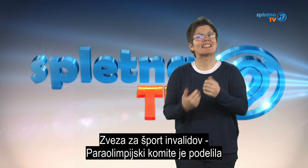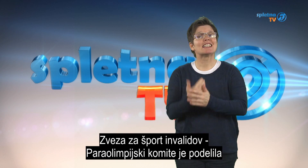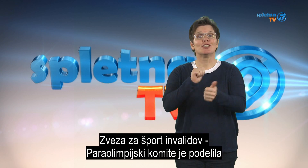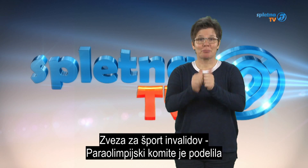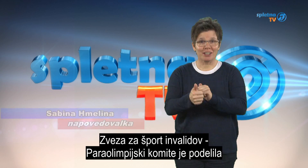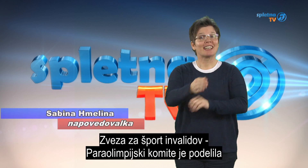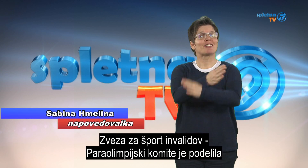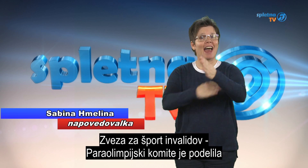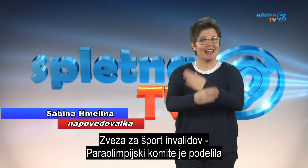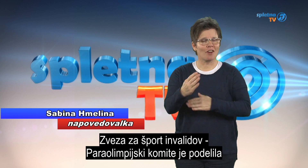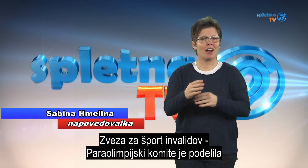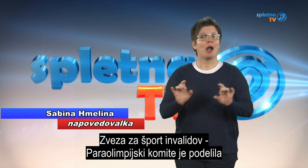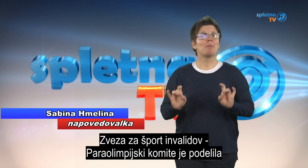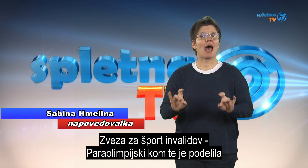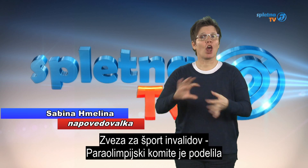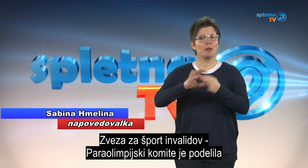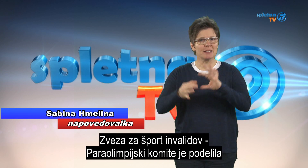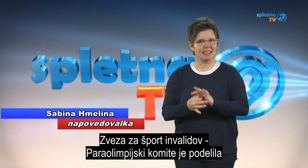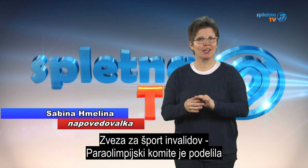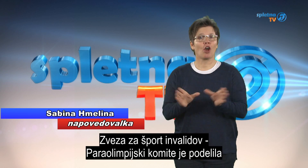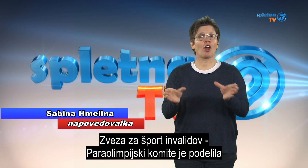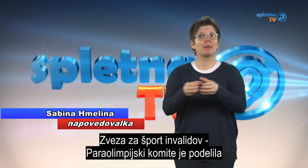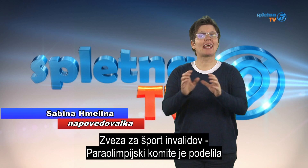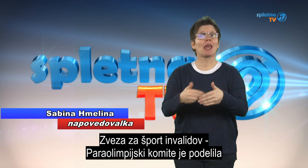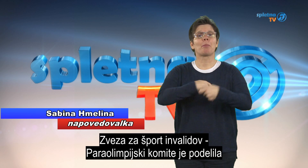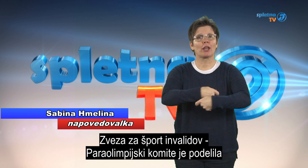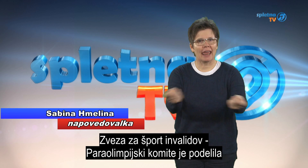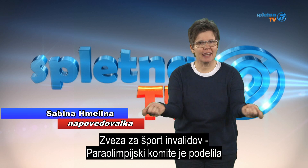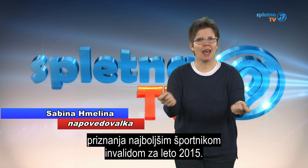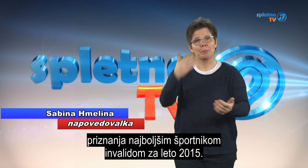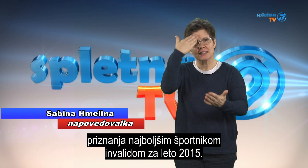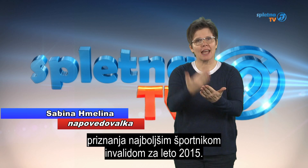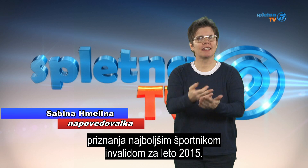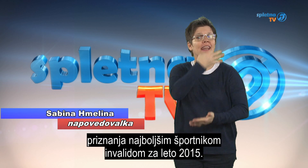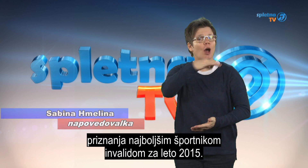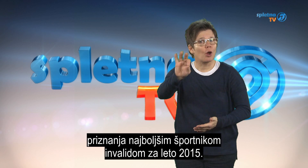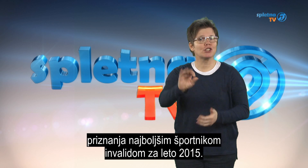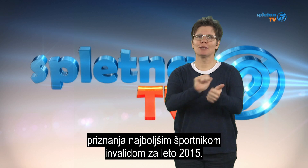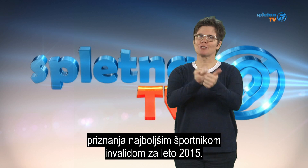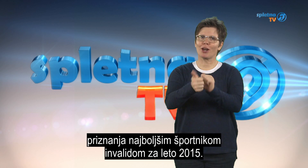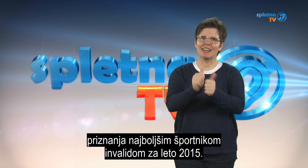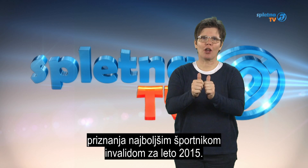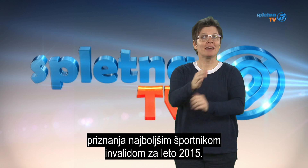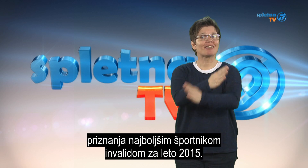Zveza za šport invalidov, Paraolimpijski komite, je podelila priznanja najboljšim športnikom invalidom za